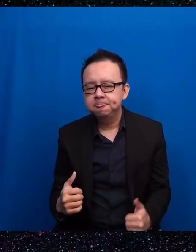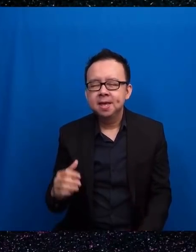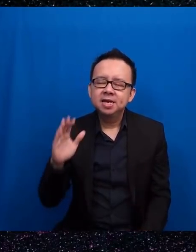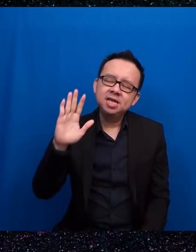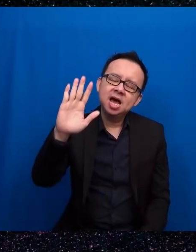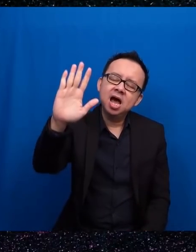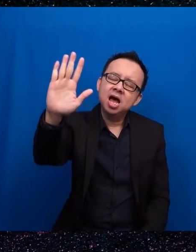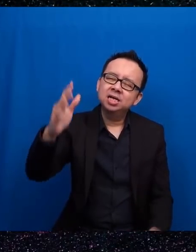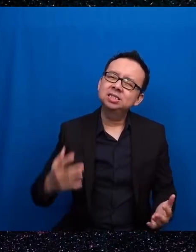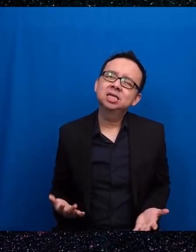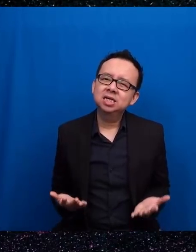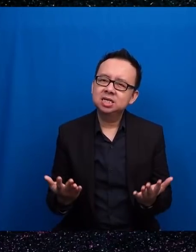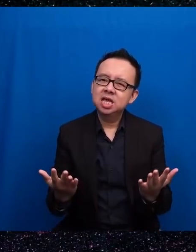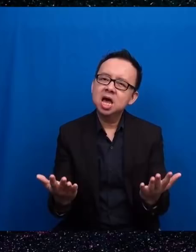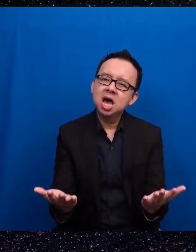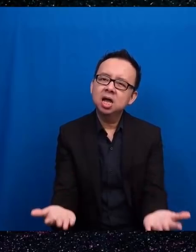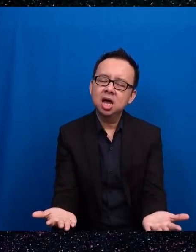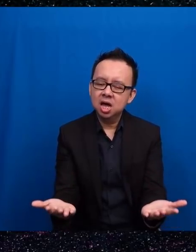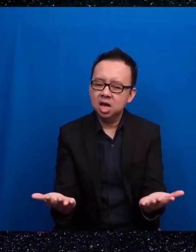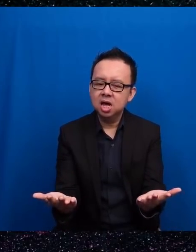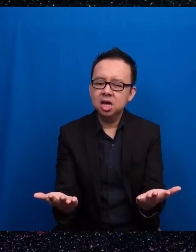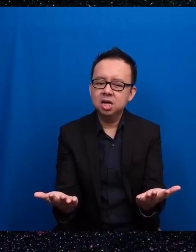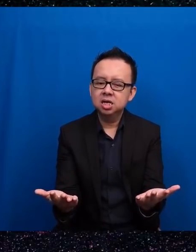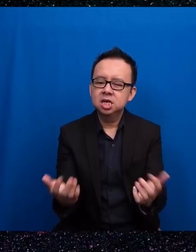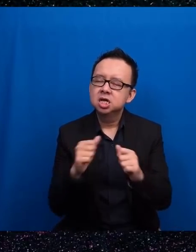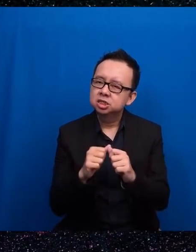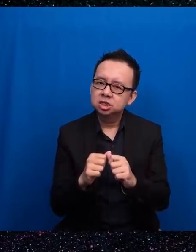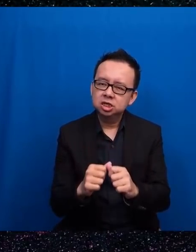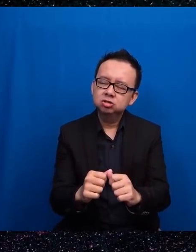yakin Dia sediakan